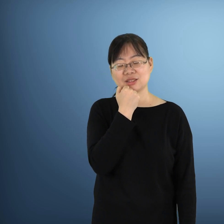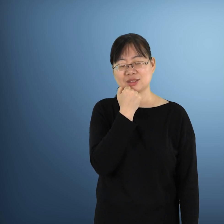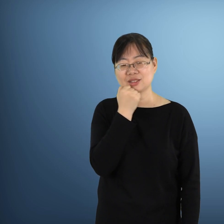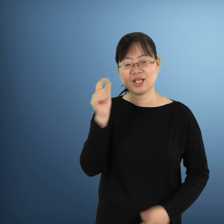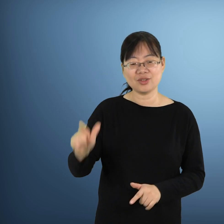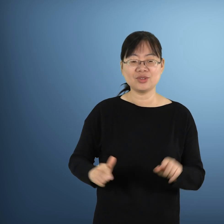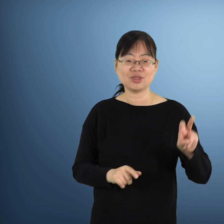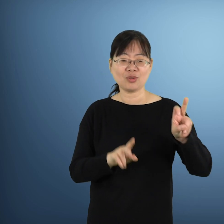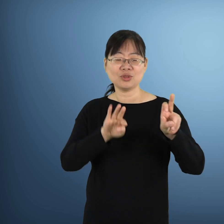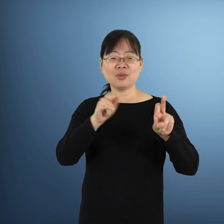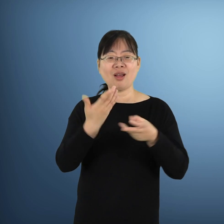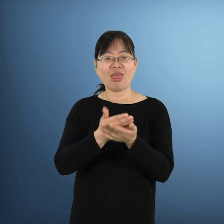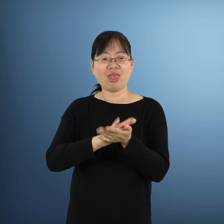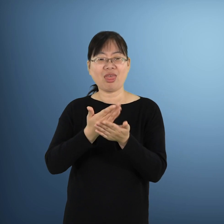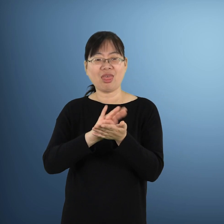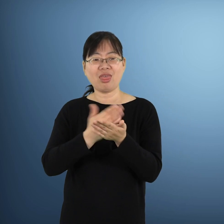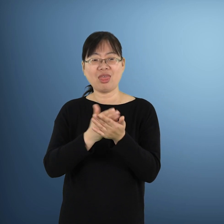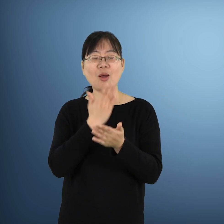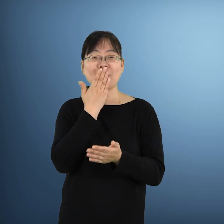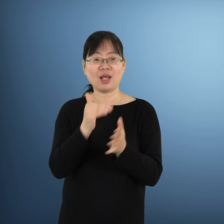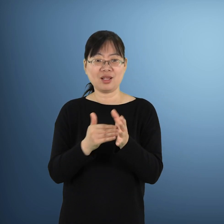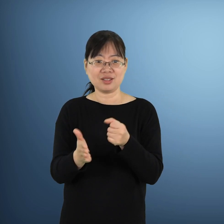하루에 12번도 변하는데